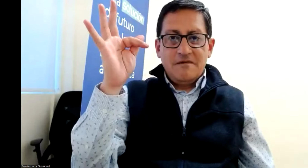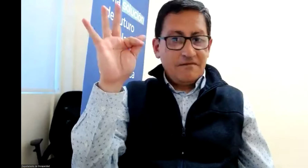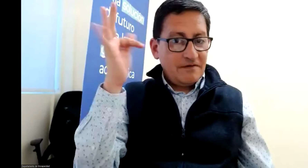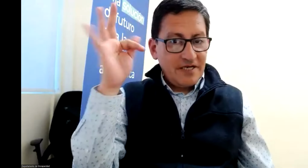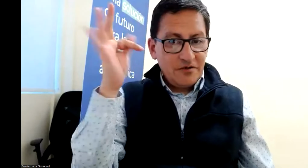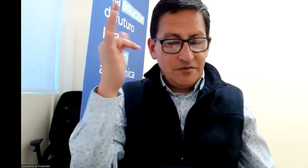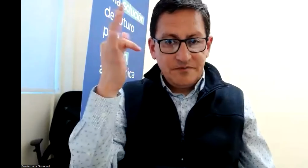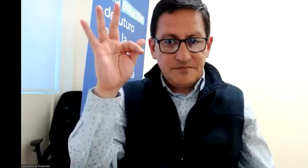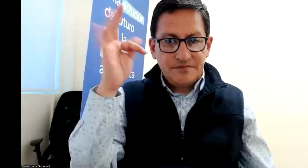febrero